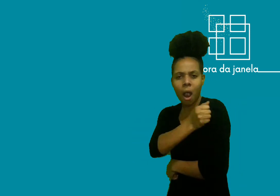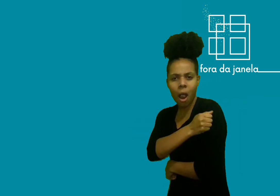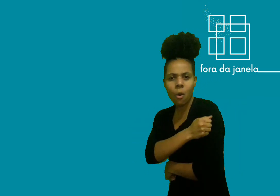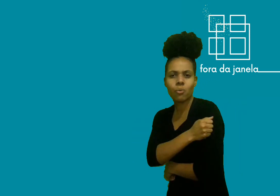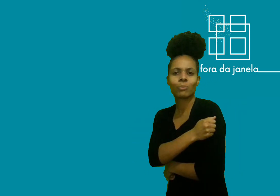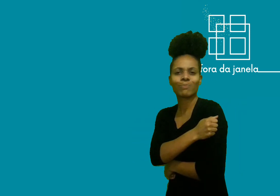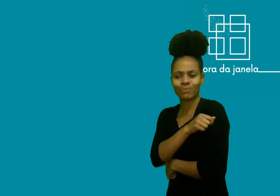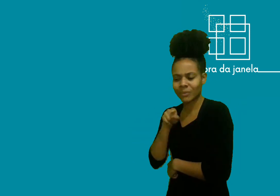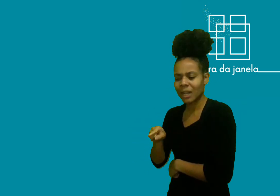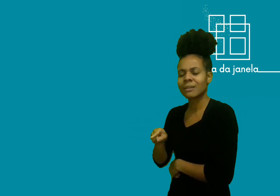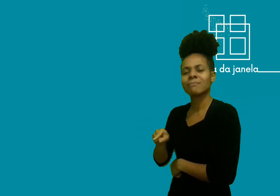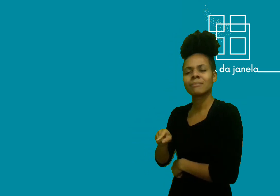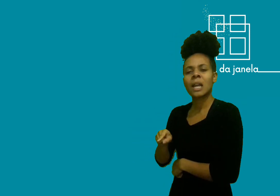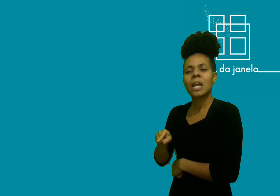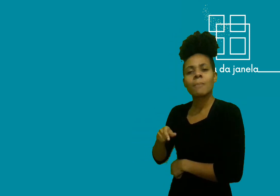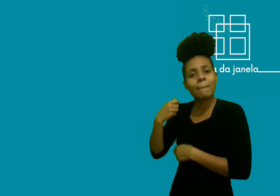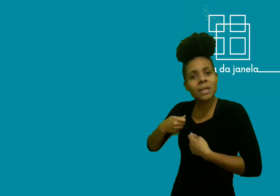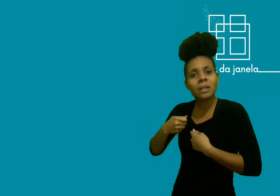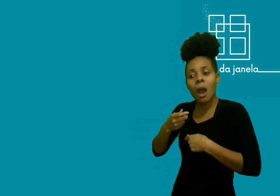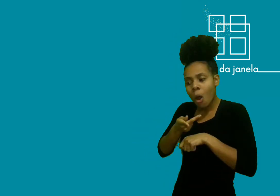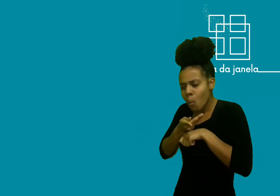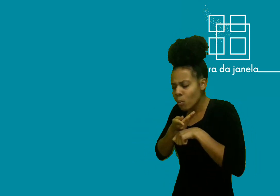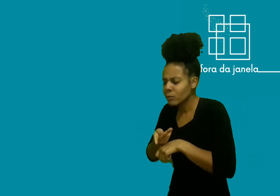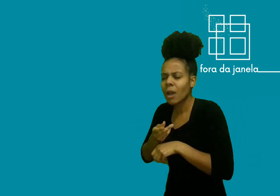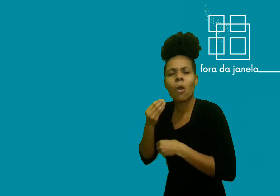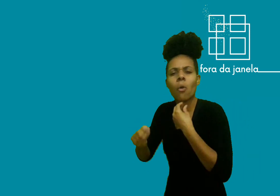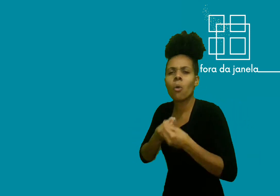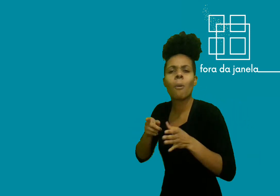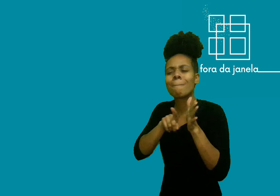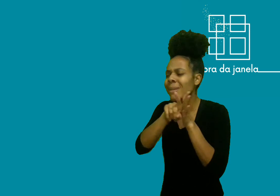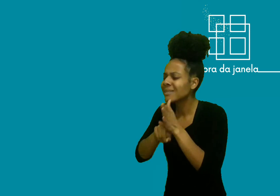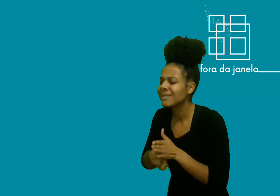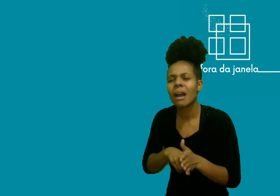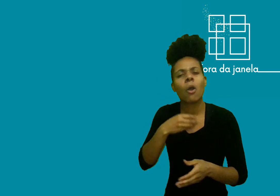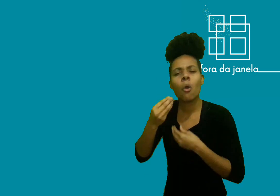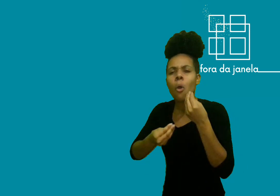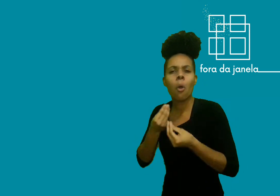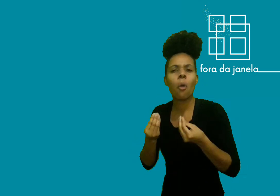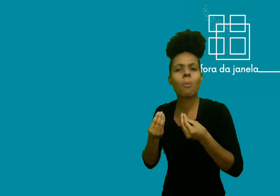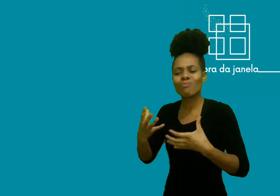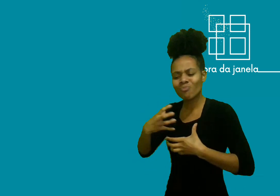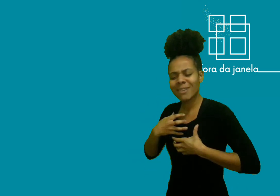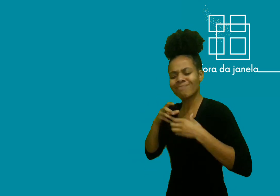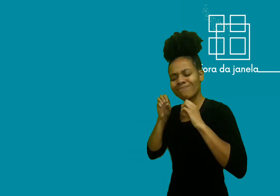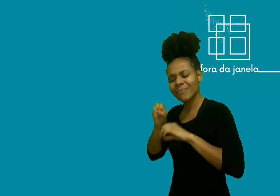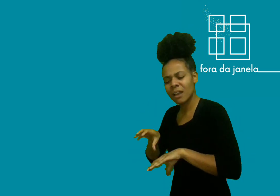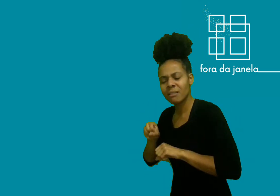com a necessidade diferente do outro que eu preciso deixar ele de lado, eu preciso ir atrás de formas para alcançar, para chegar